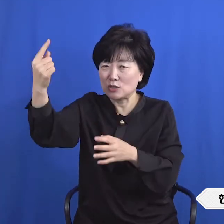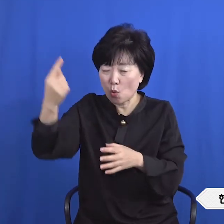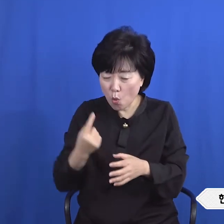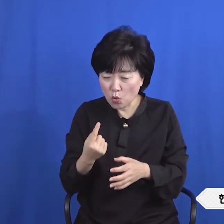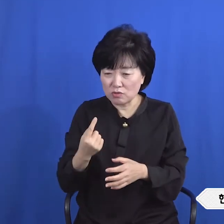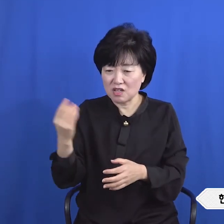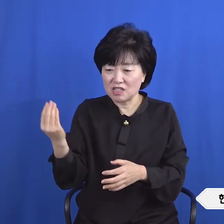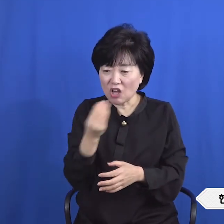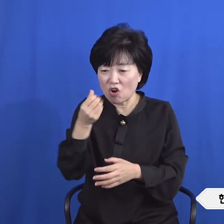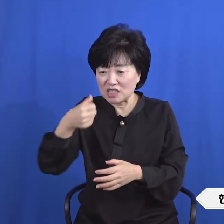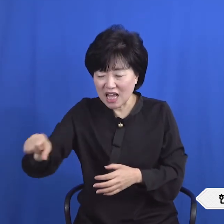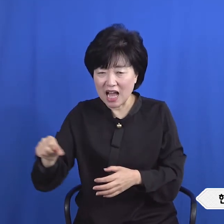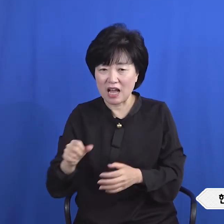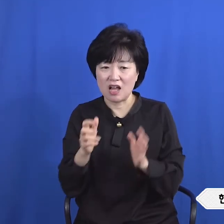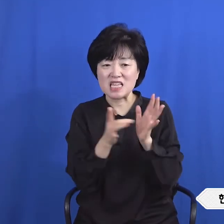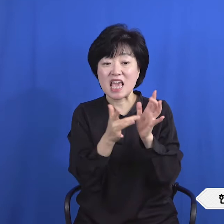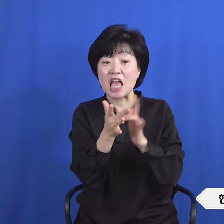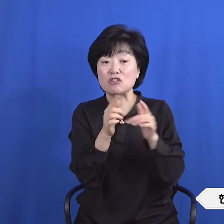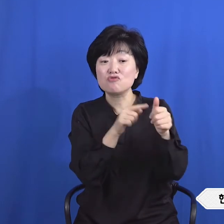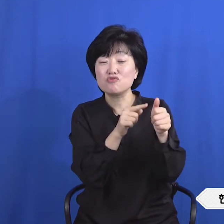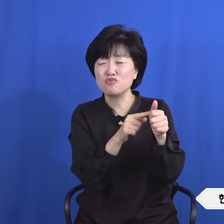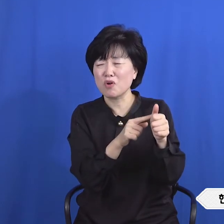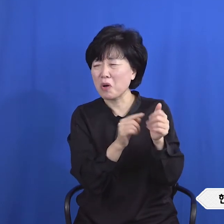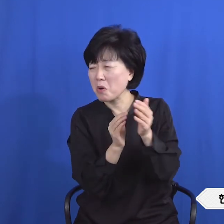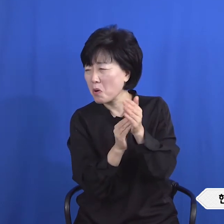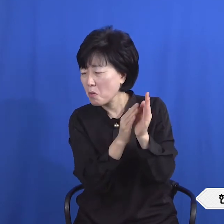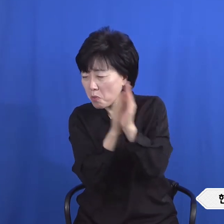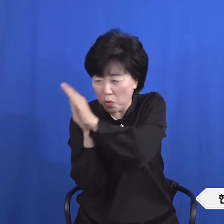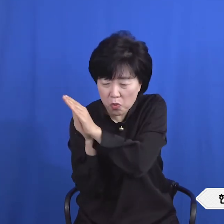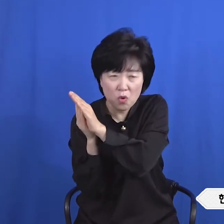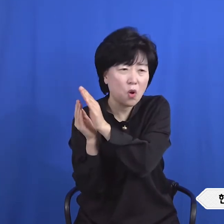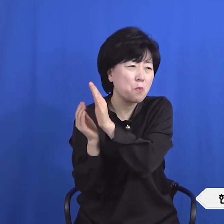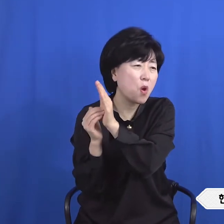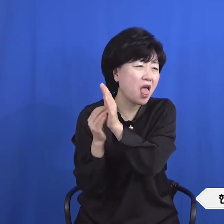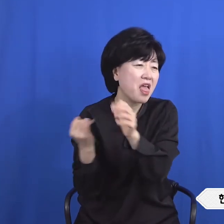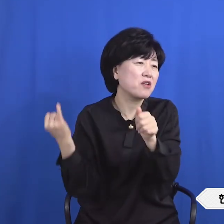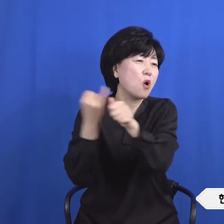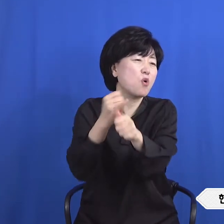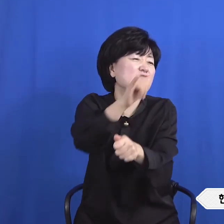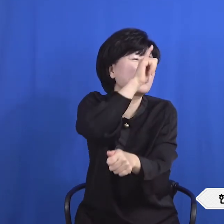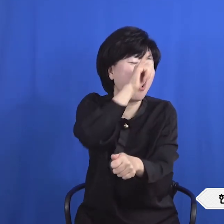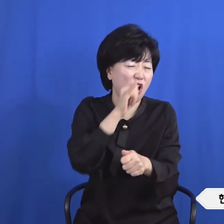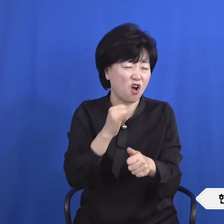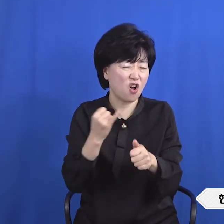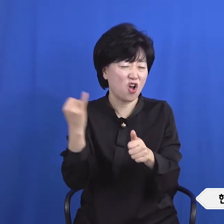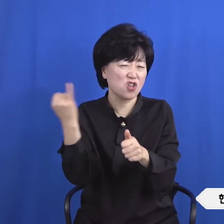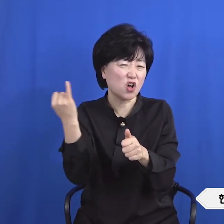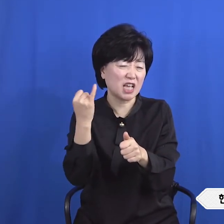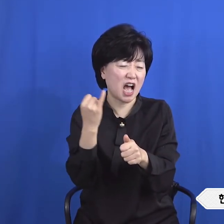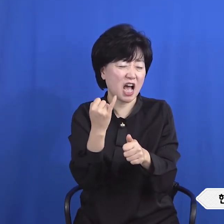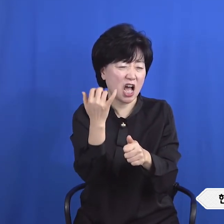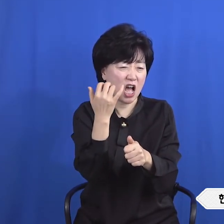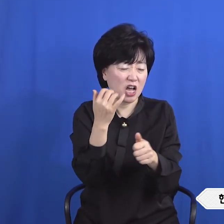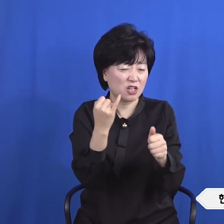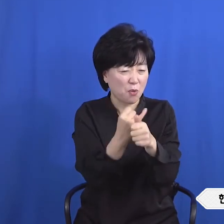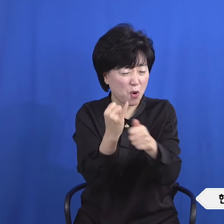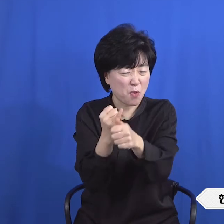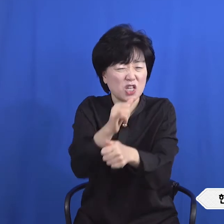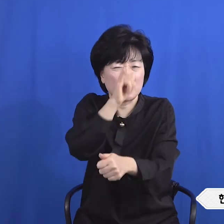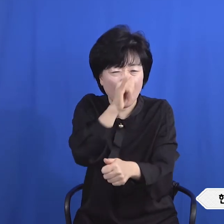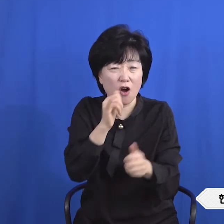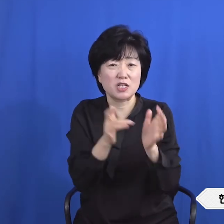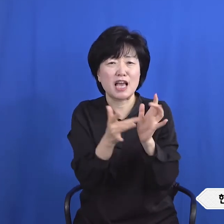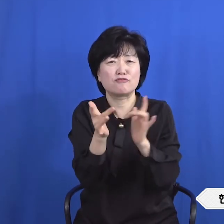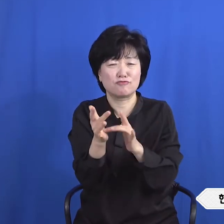결혼했다, 여자들이 많이 따랐다, 희한하게 빼딱하게 쓴 책들이 많습니다. 그런 책들을 골라서 읽는 친구들을